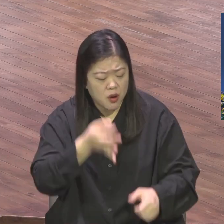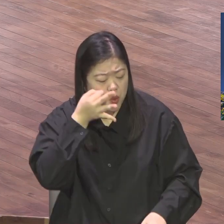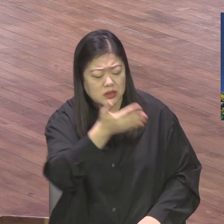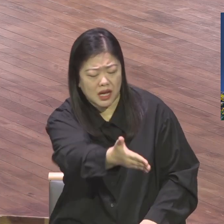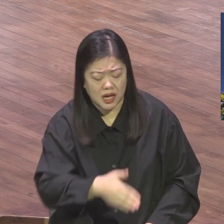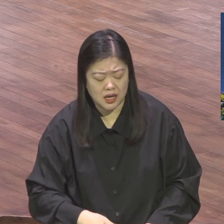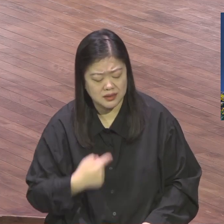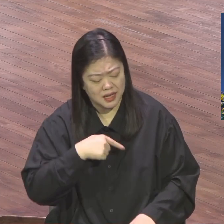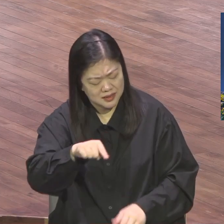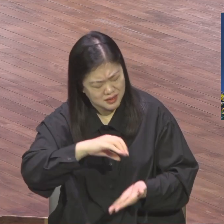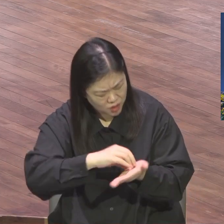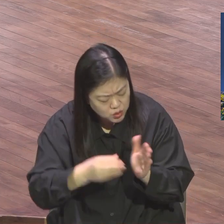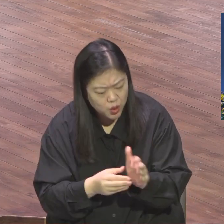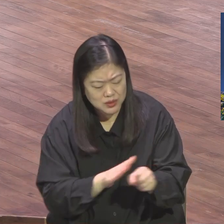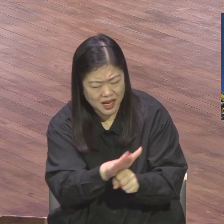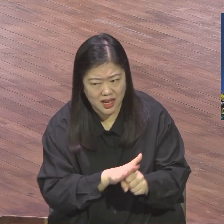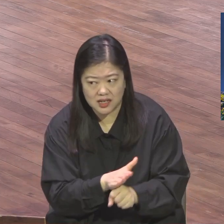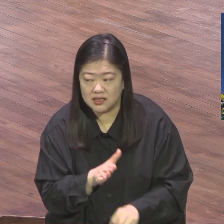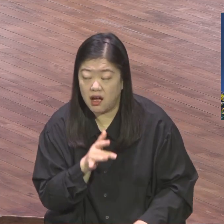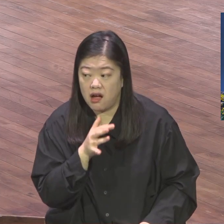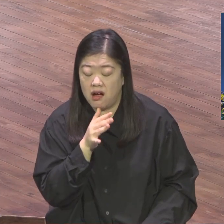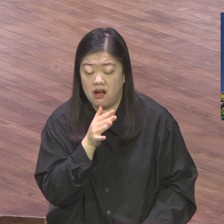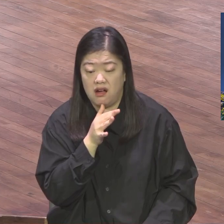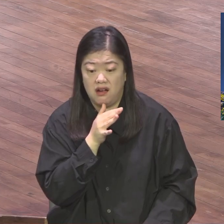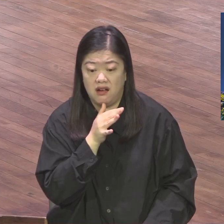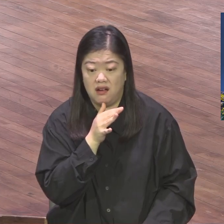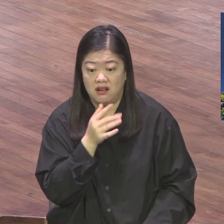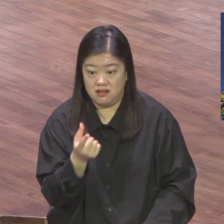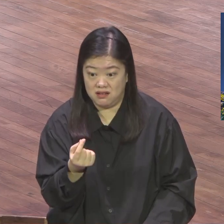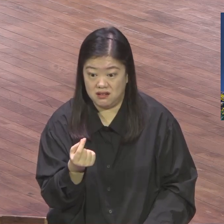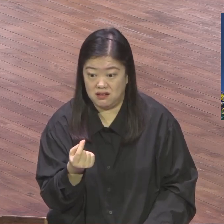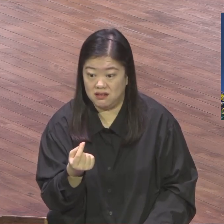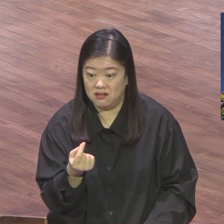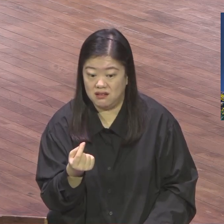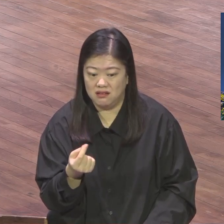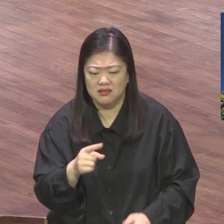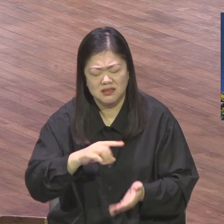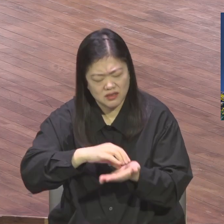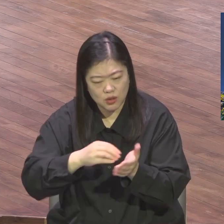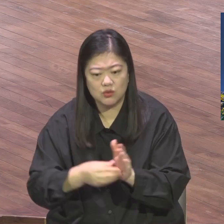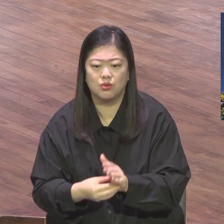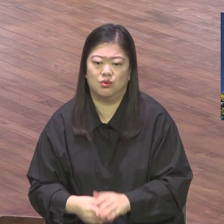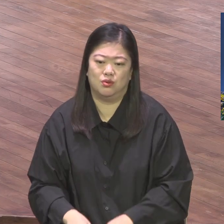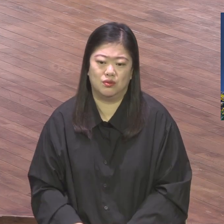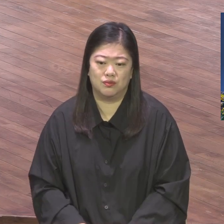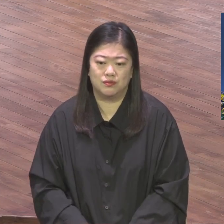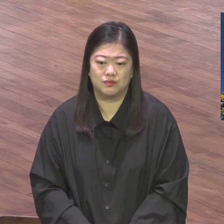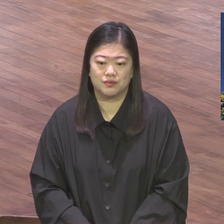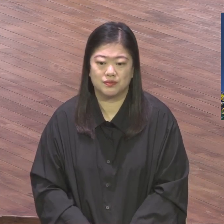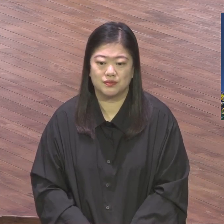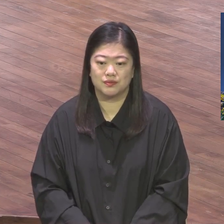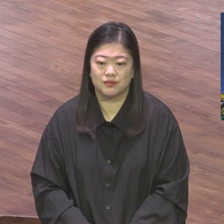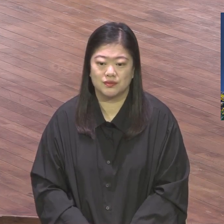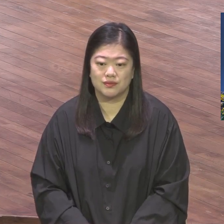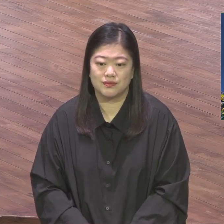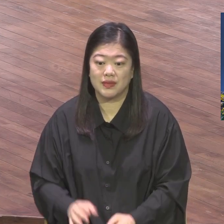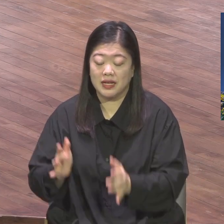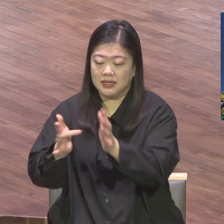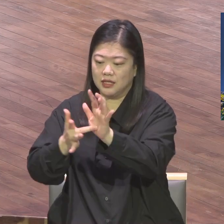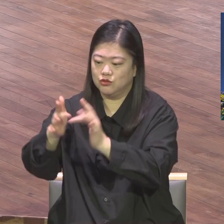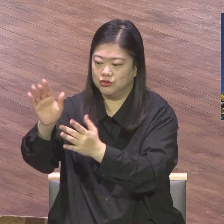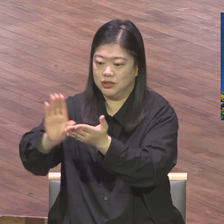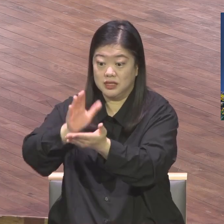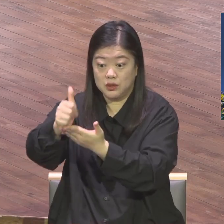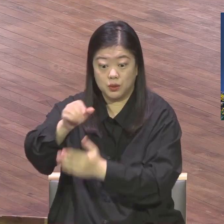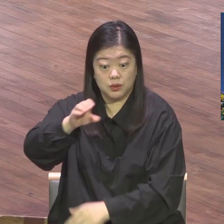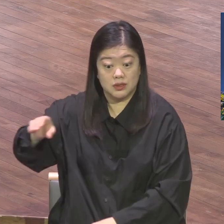거야. 아멘. 하나님 말씀이요, 사람 말이 아니에요. 예수 그리스도의 십자가는